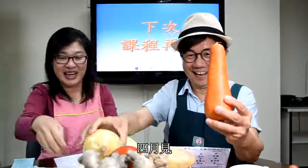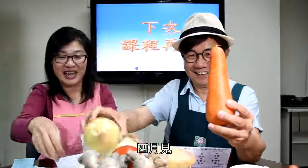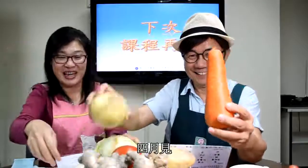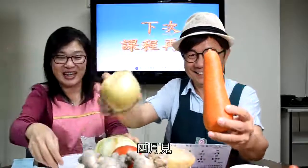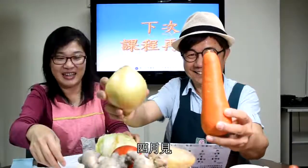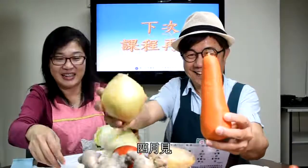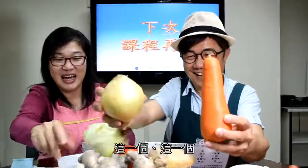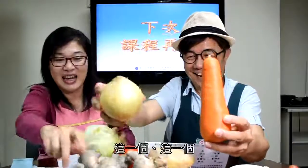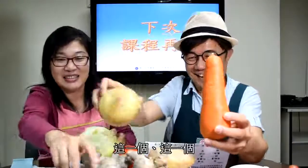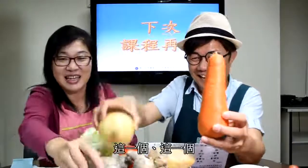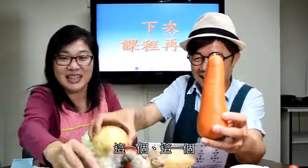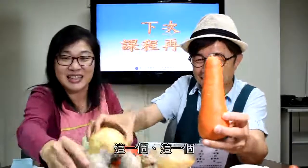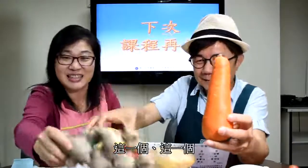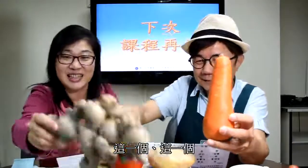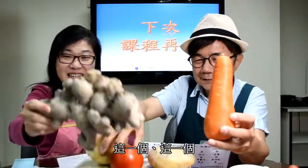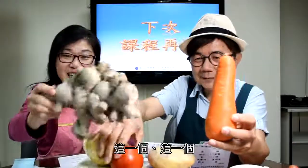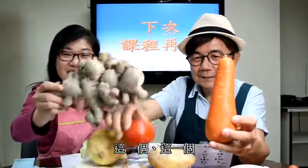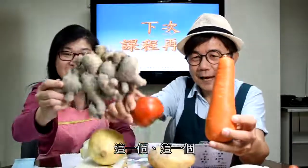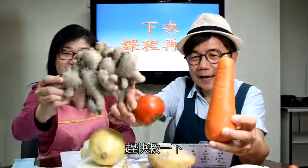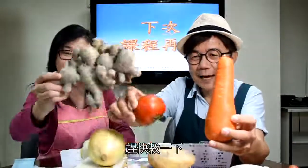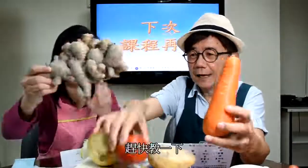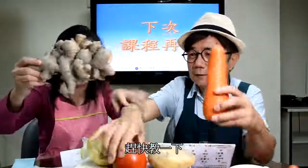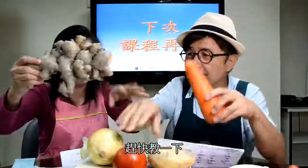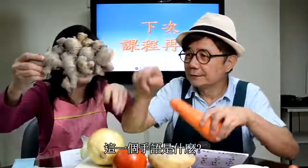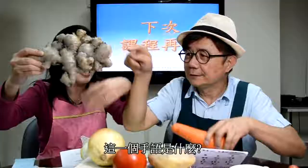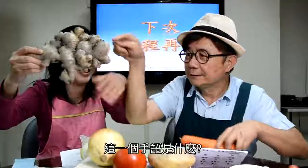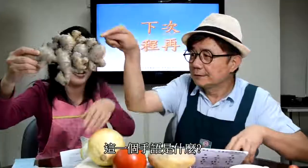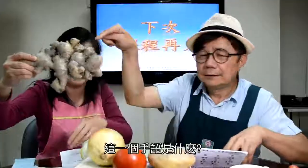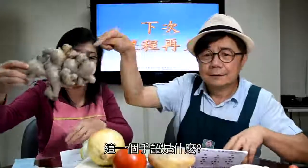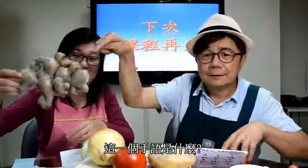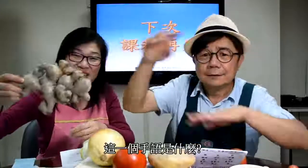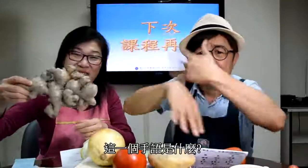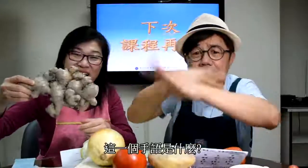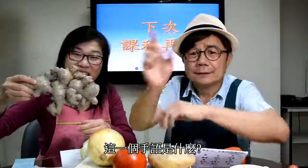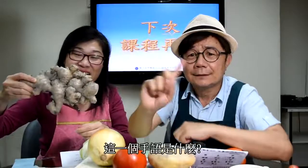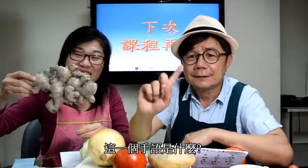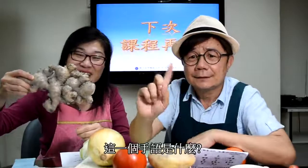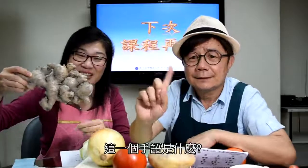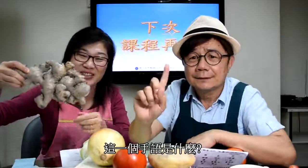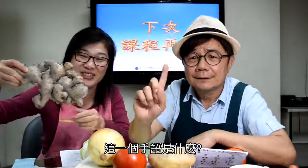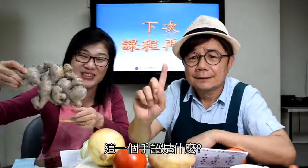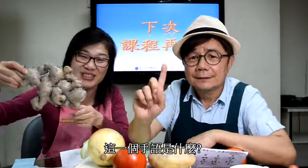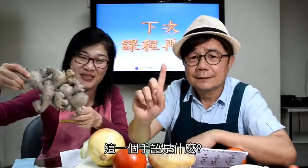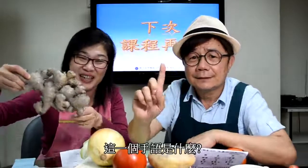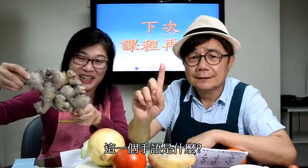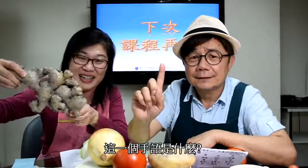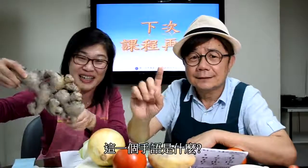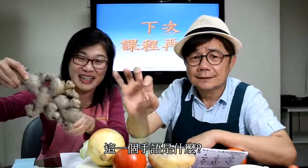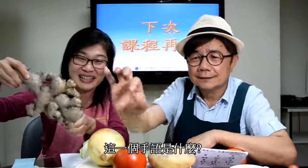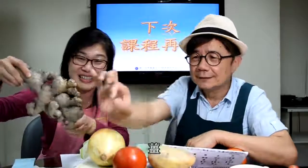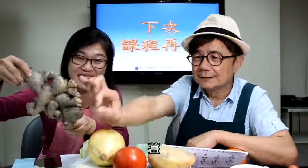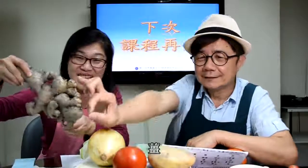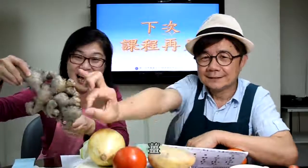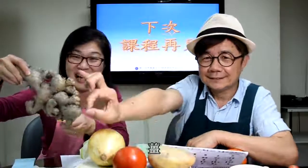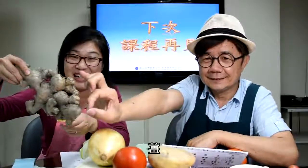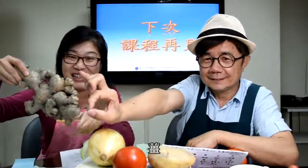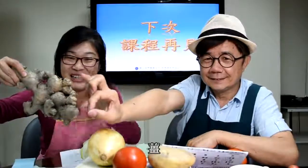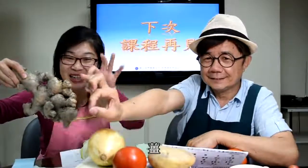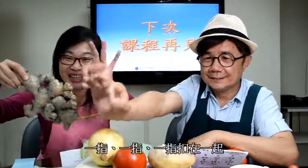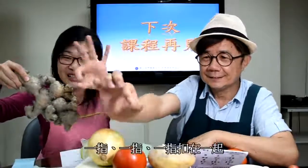4月见啊！这个，赶快教一下。这个手语是什么？手语是什么？将一直一